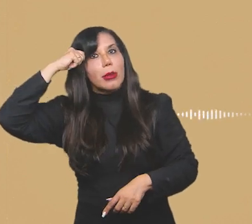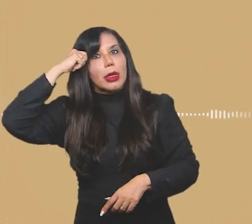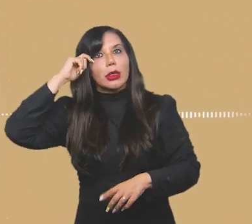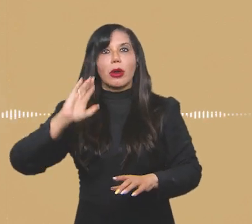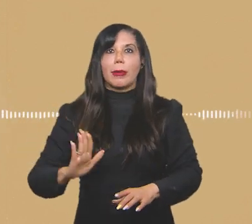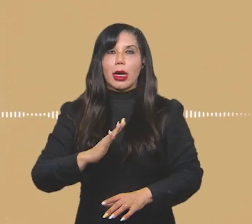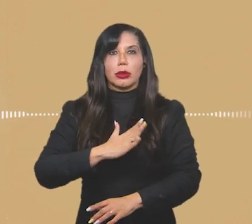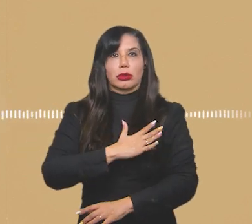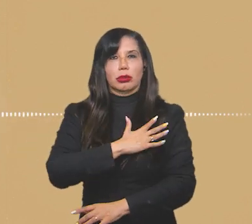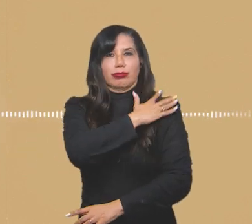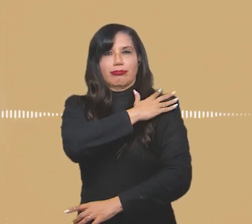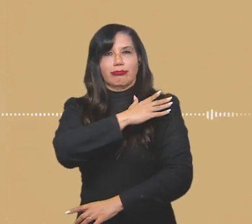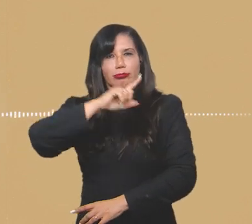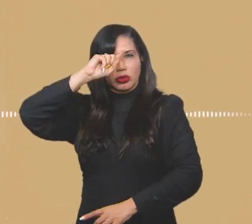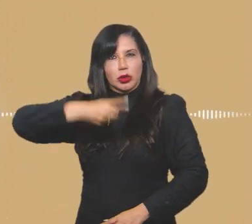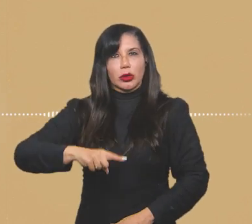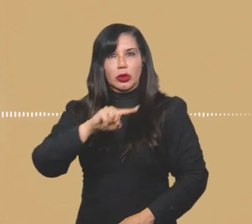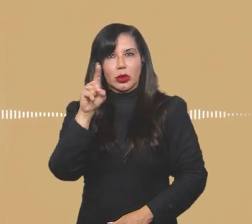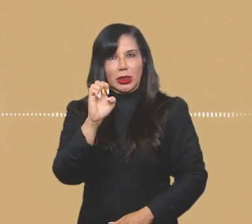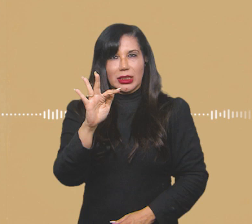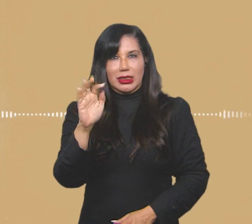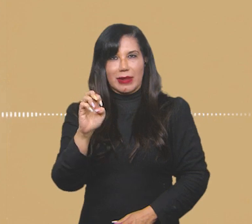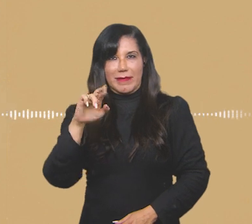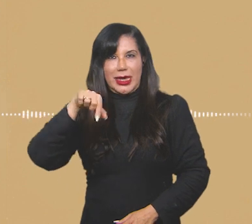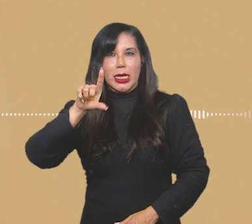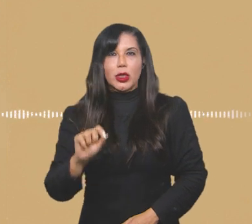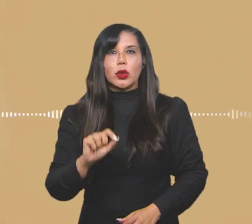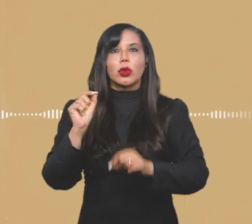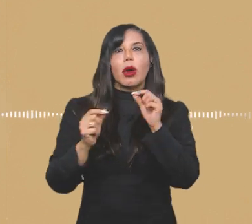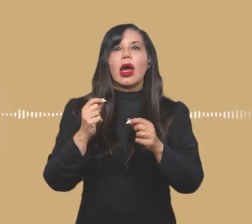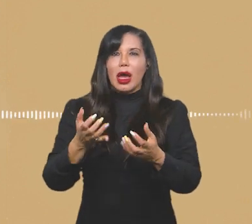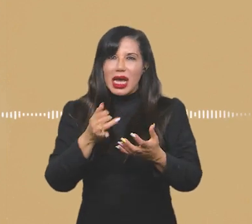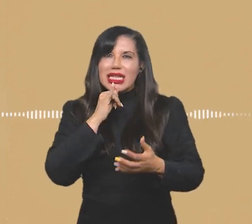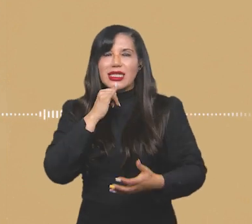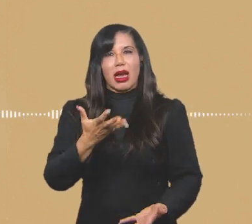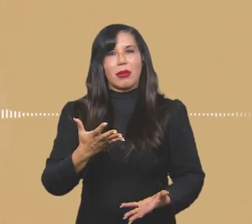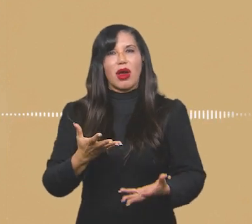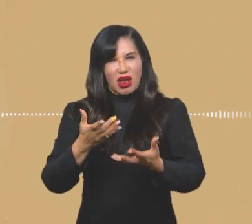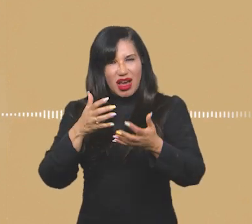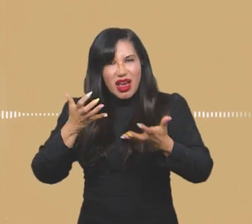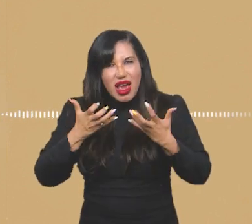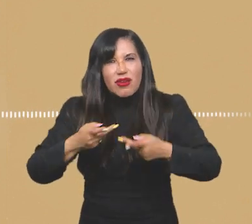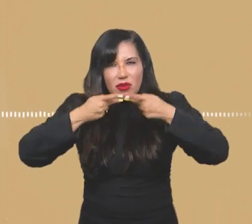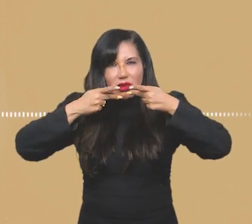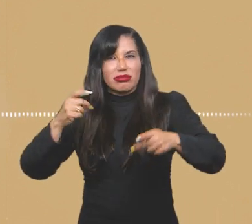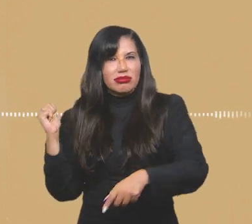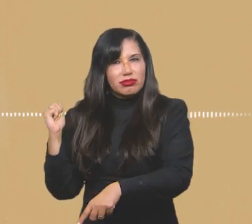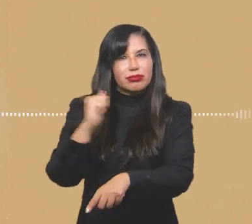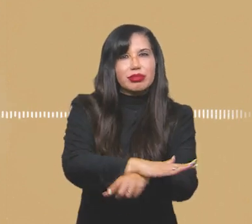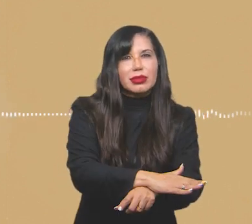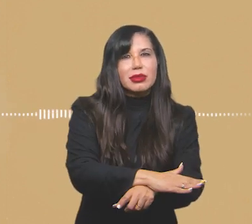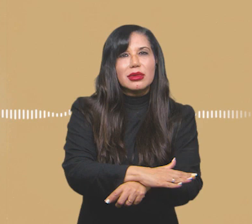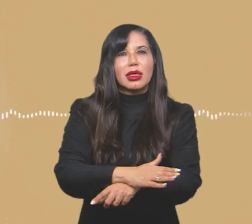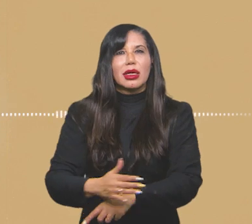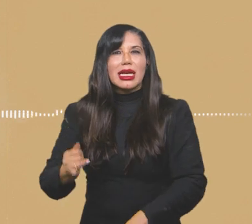mas o ditador Zeferino, na pátria dos Agostinhos, ousou, em menoscabo da grande lei,